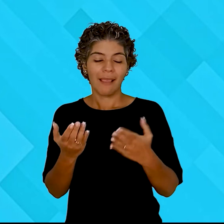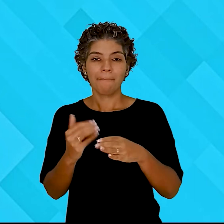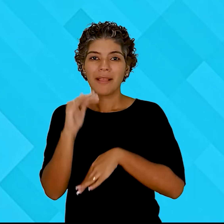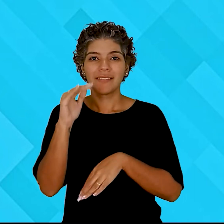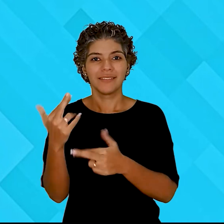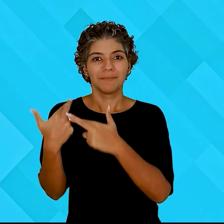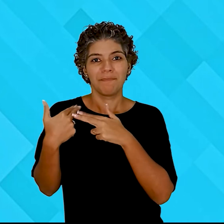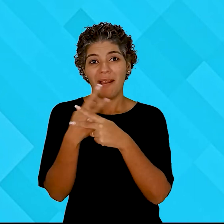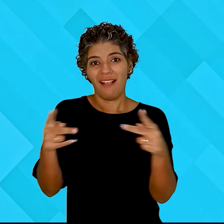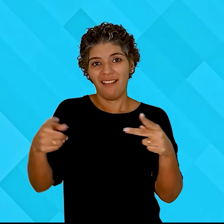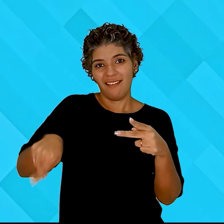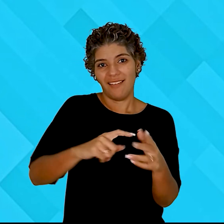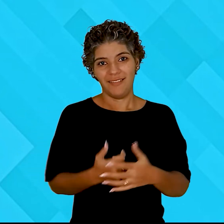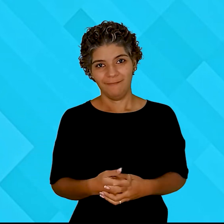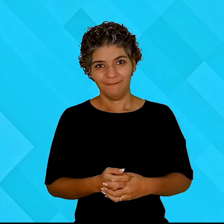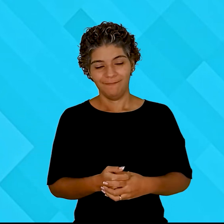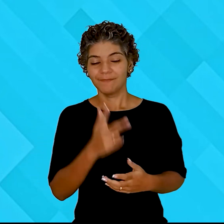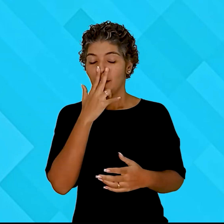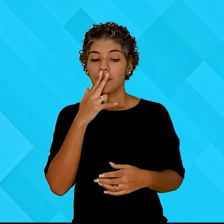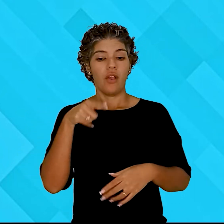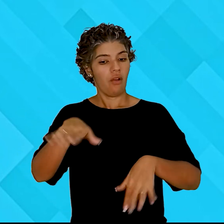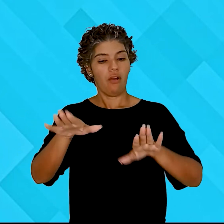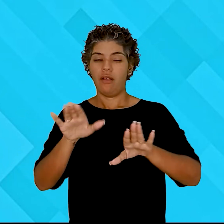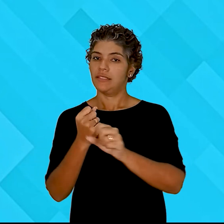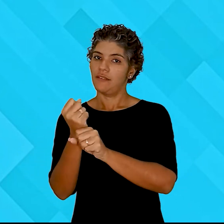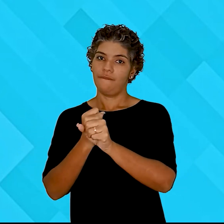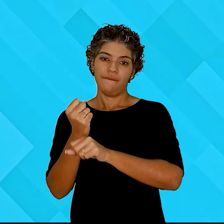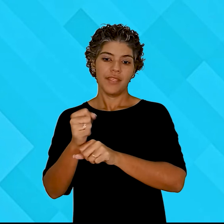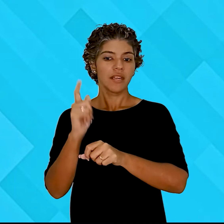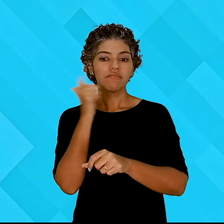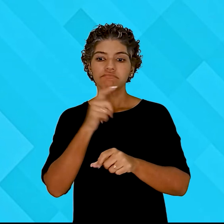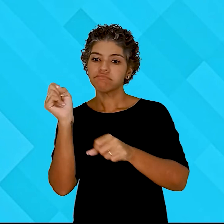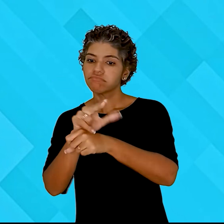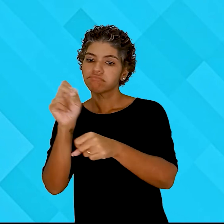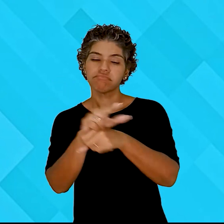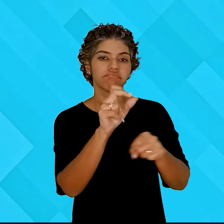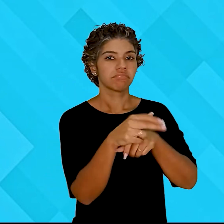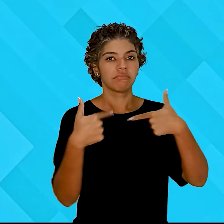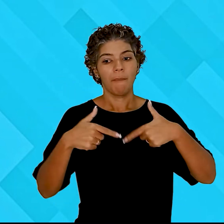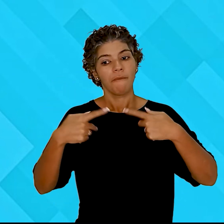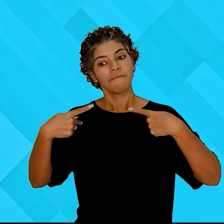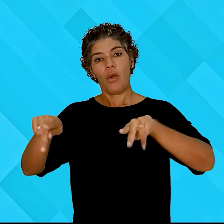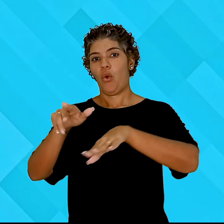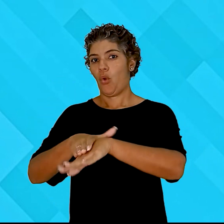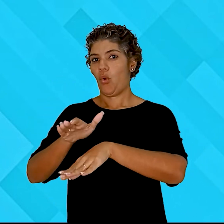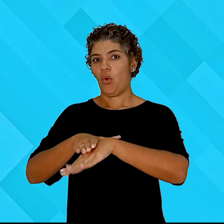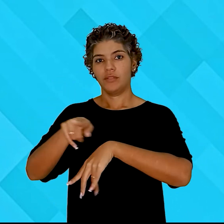Vocês agora precisam gerar seus próprios trabalhos. Vocês são responsáveis por não serem desempregados. Isso é uma coisa